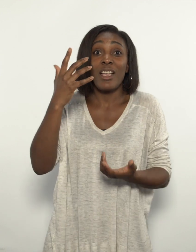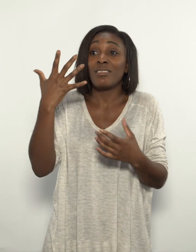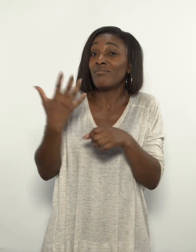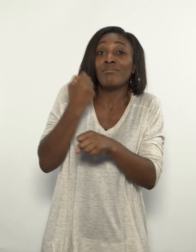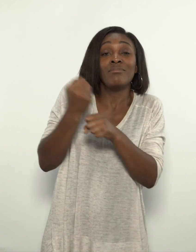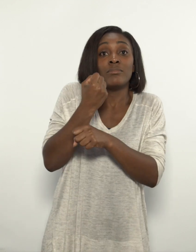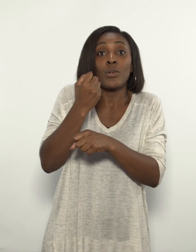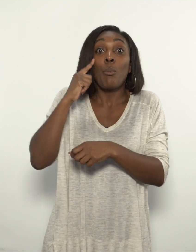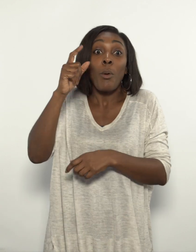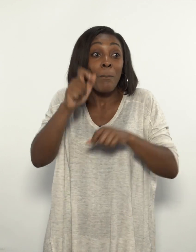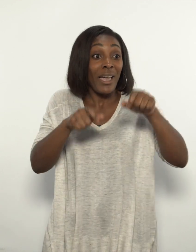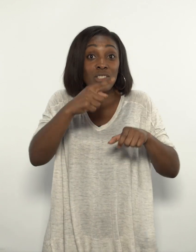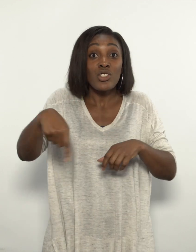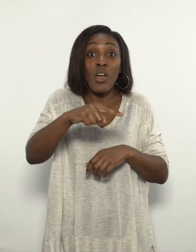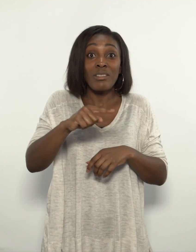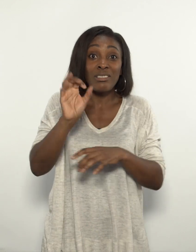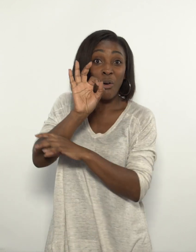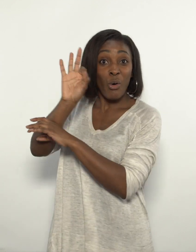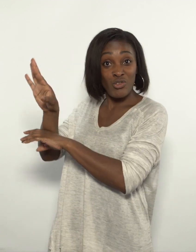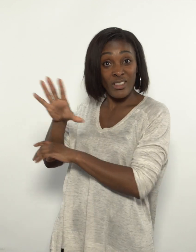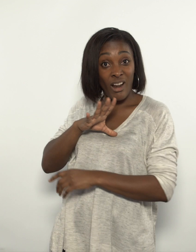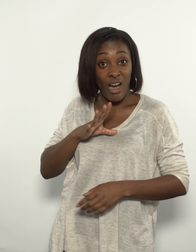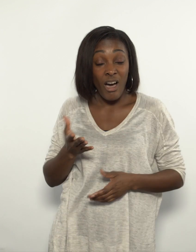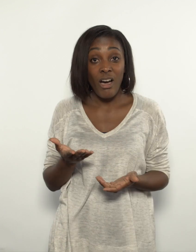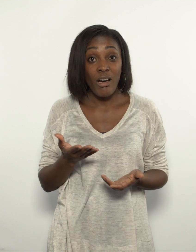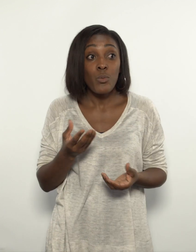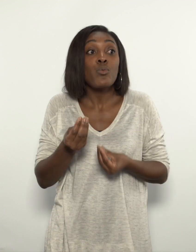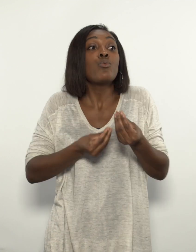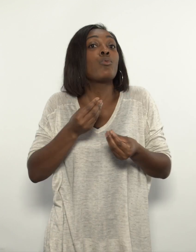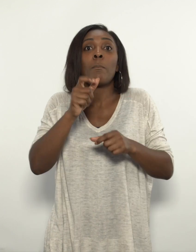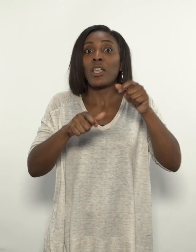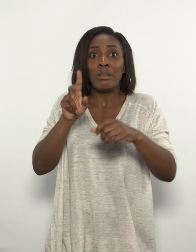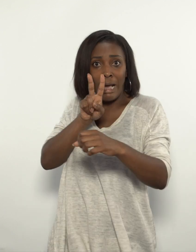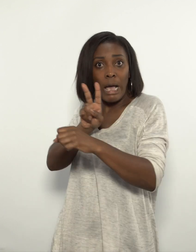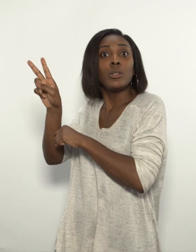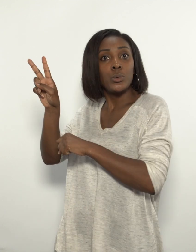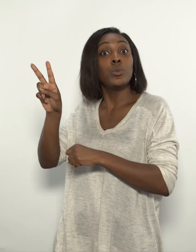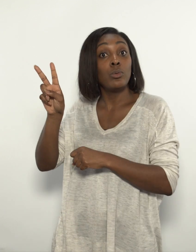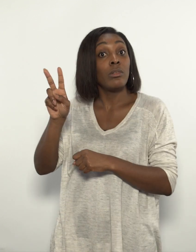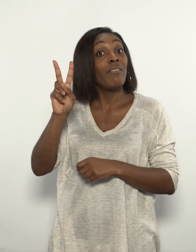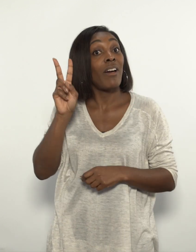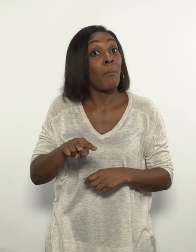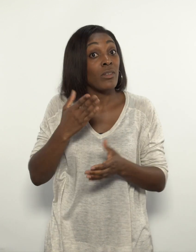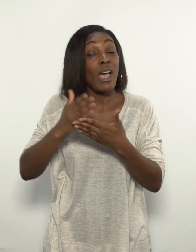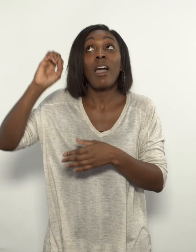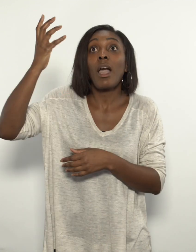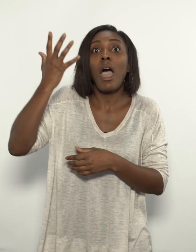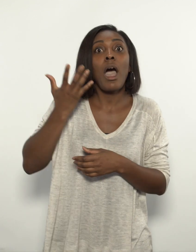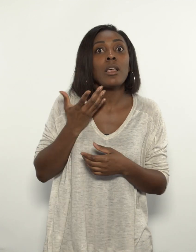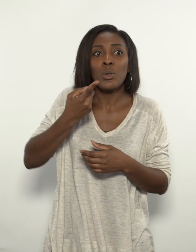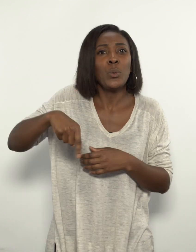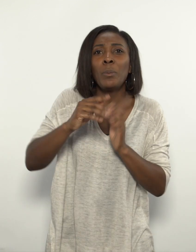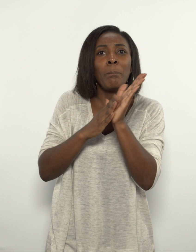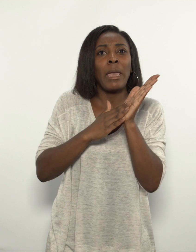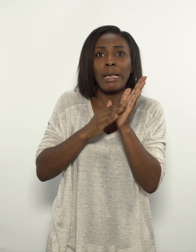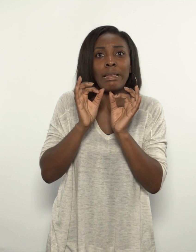le succès à des personnes même qui le rejettent ou qui l'insultent. C'est vraiment une grâce